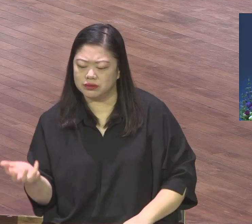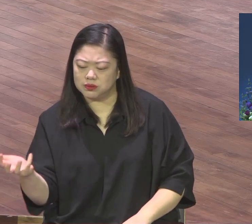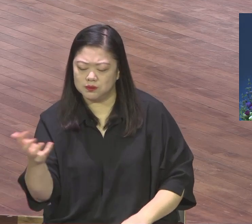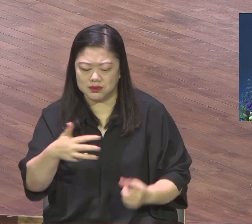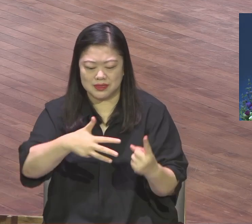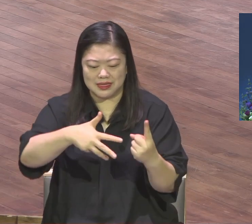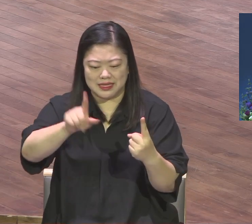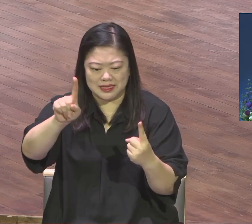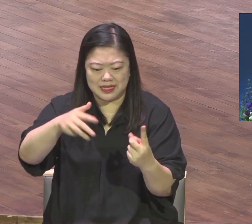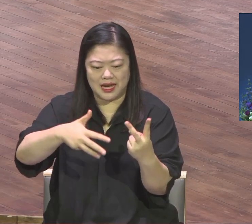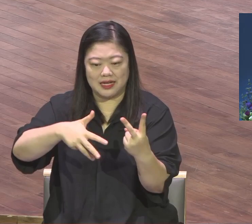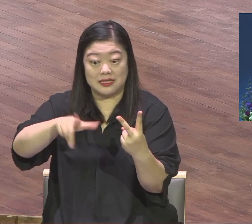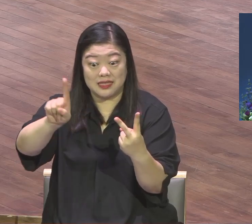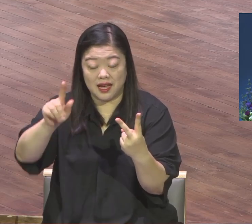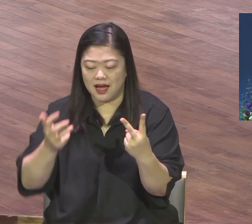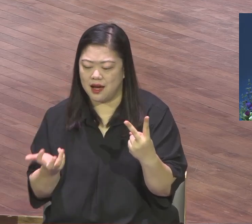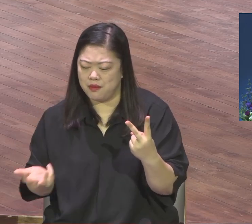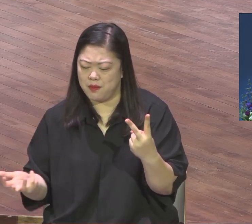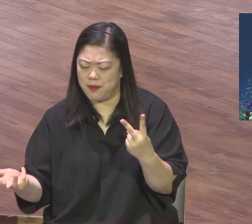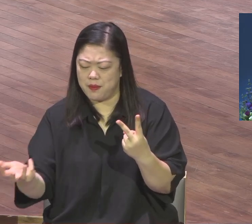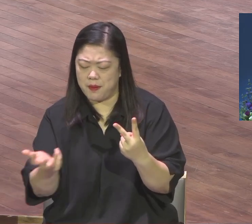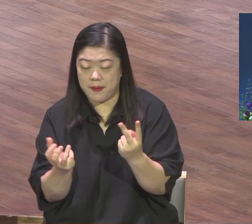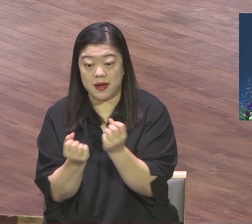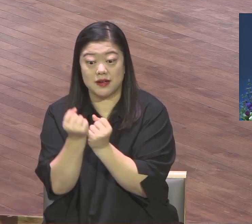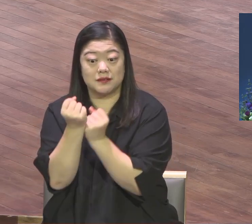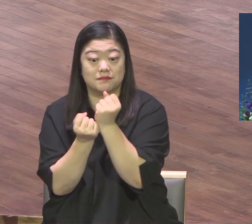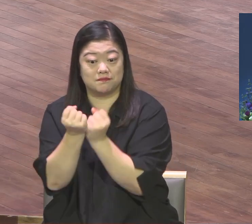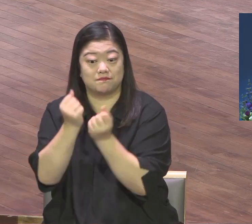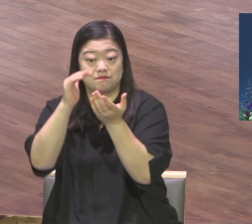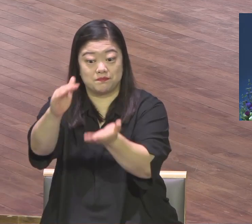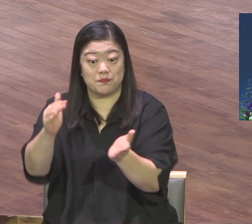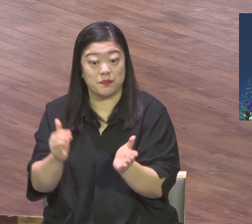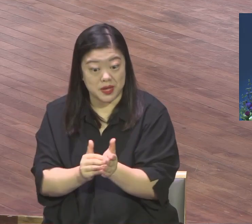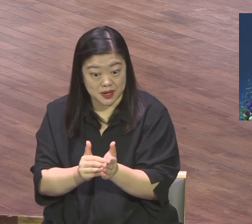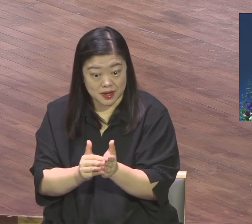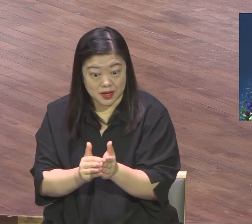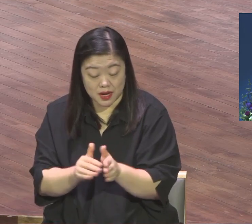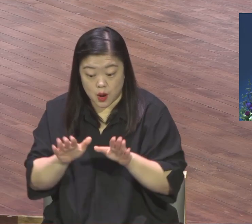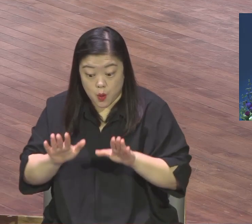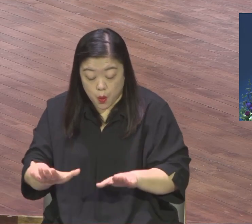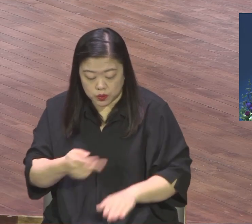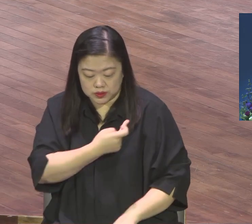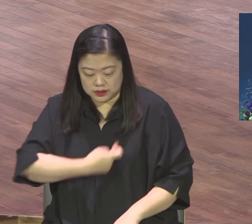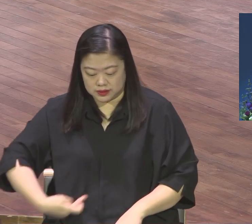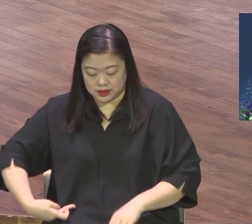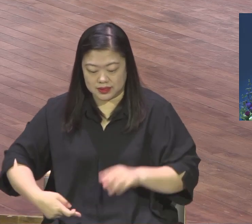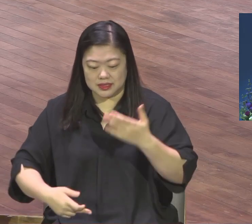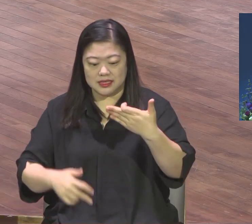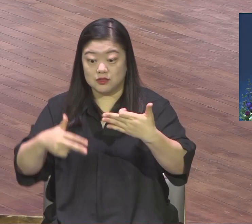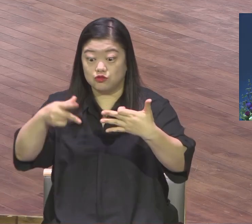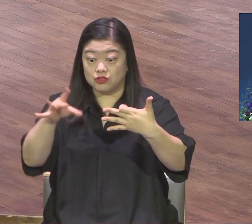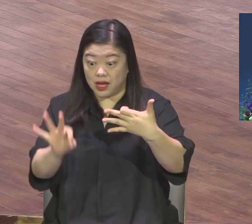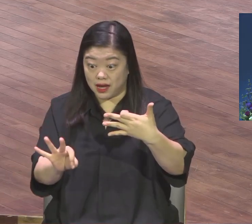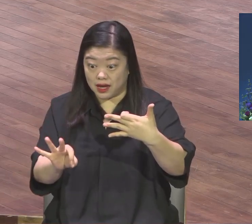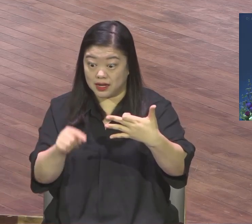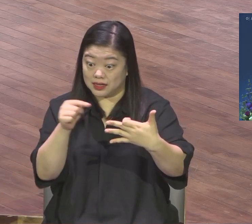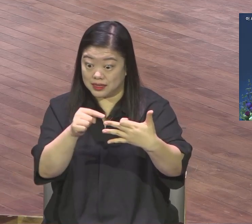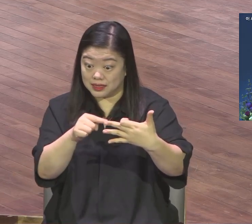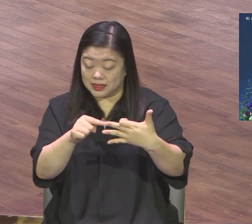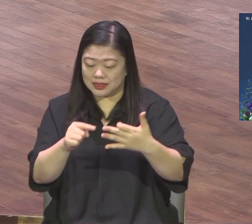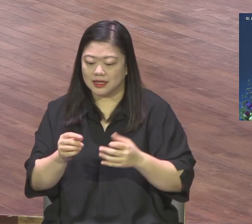마친 것을 2차 선교 여행까지 여정을 살펴보았습니다. 오늘 본문 이 사도행전 19장은 사도